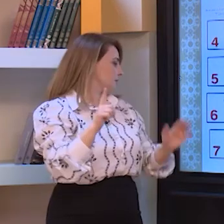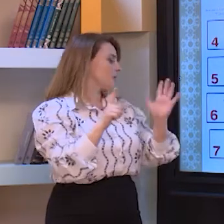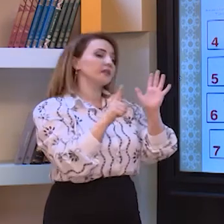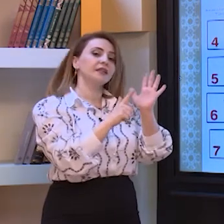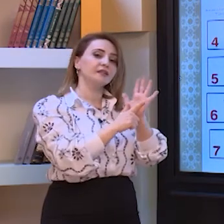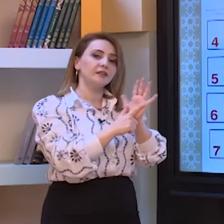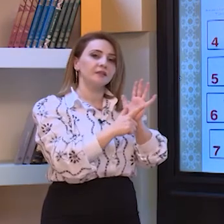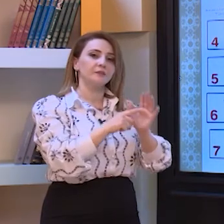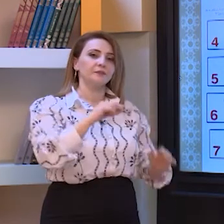7